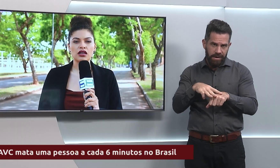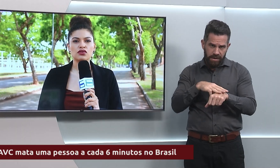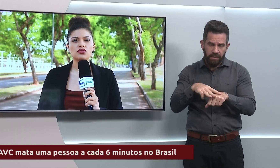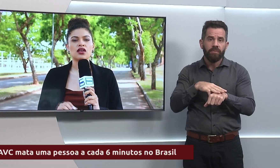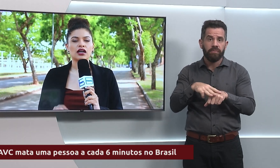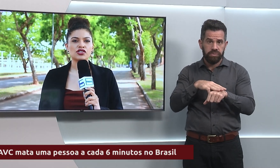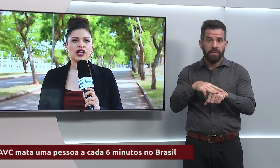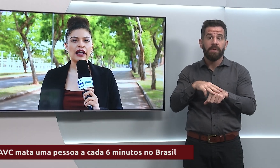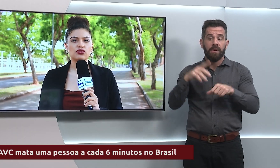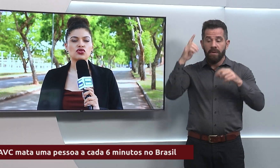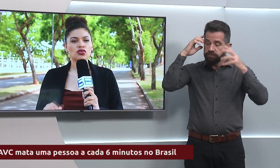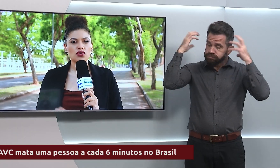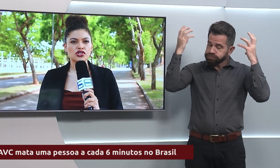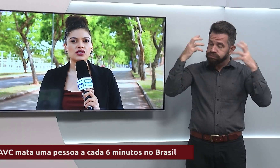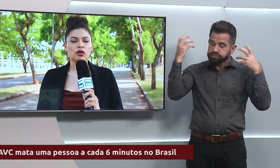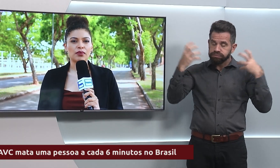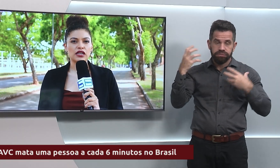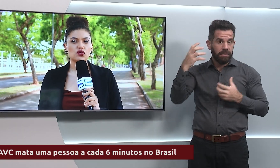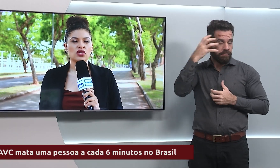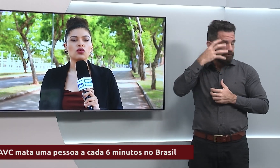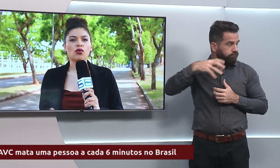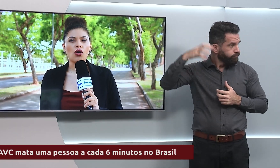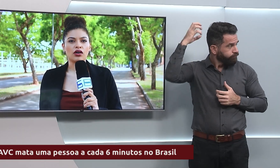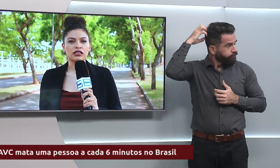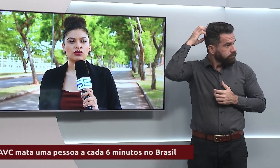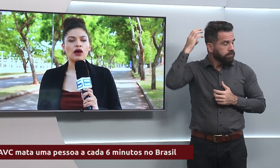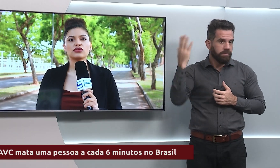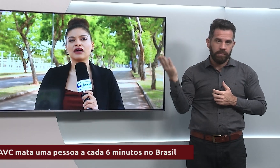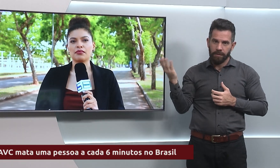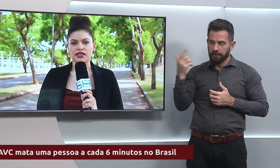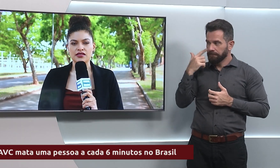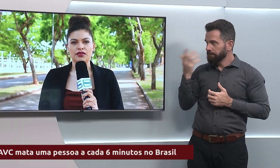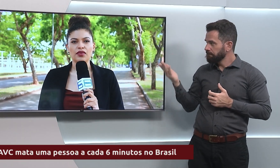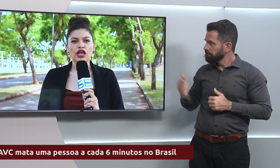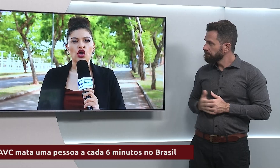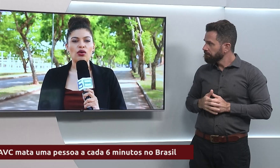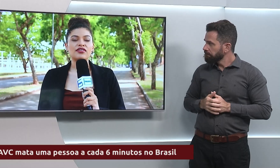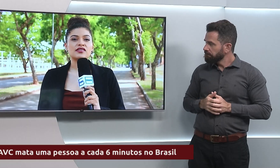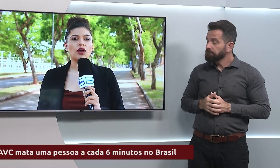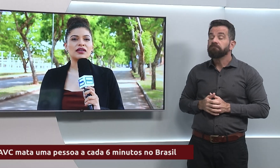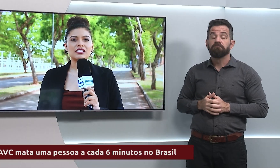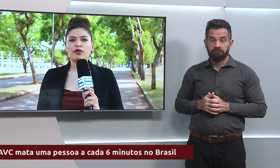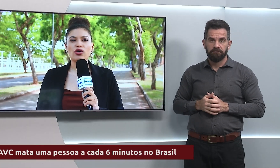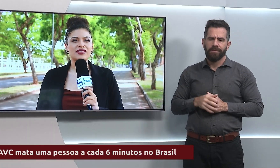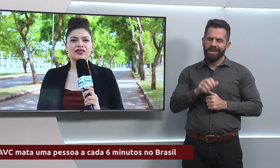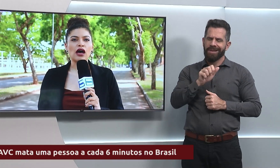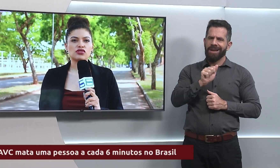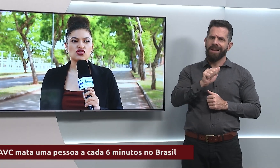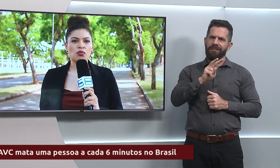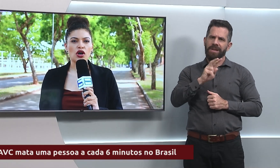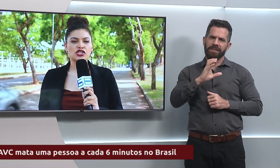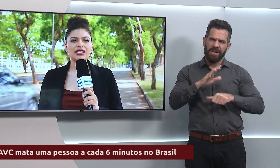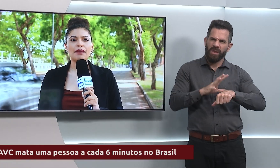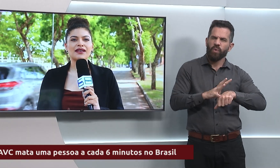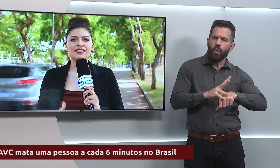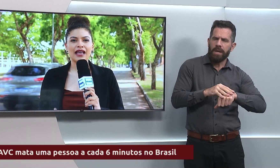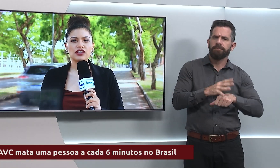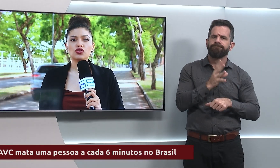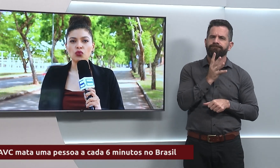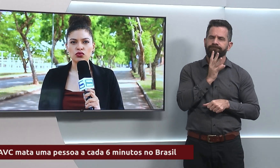castanhos, cacheados e hoje estão presos em um coque no alto da cabeça. O AVC é uma das maiores causas de morte e incapacidade no mundo e